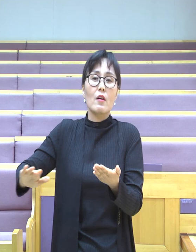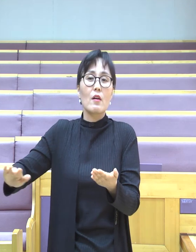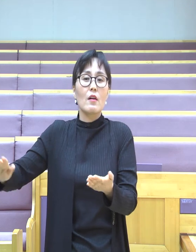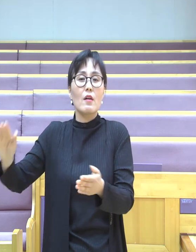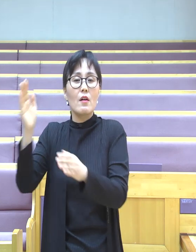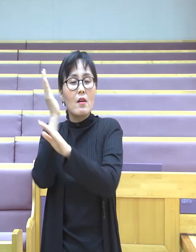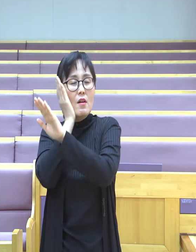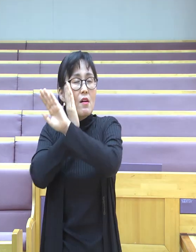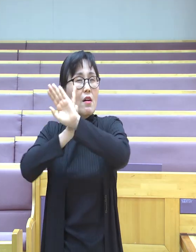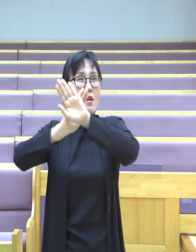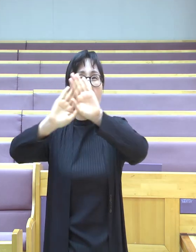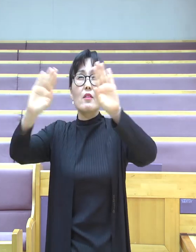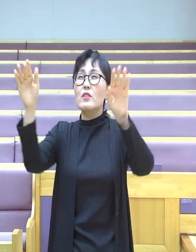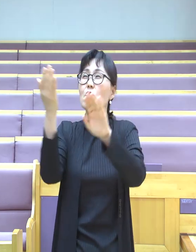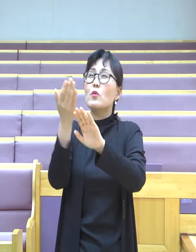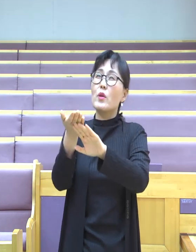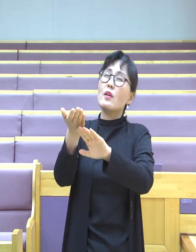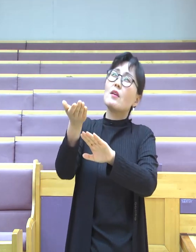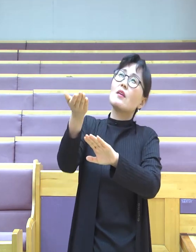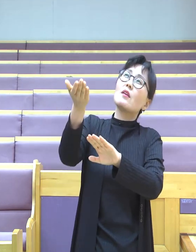평화로다 하늘